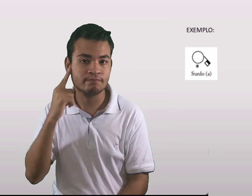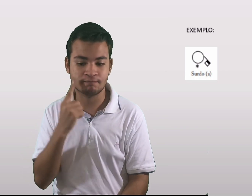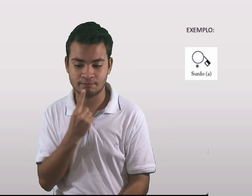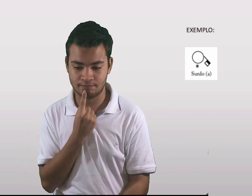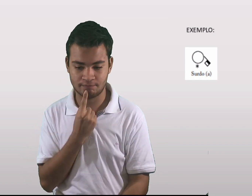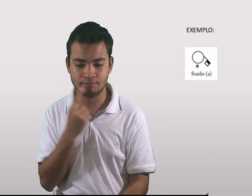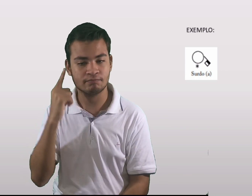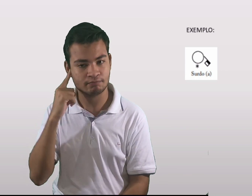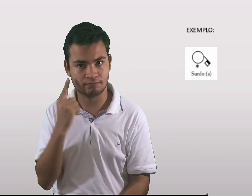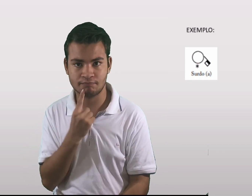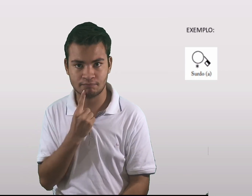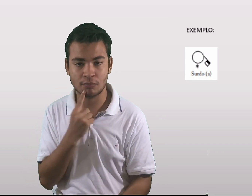surda.